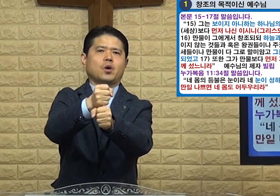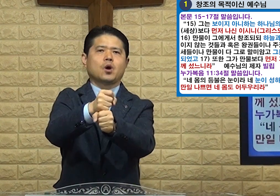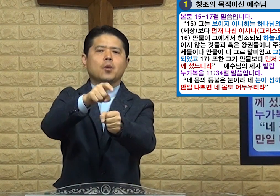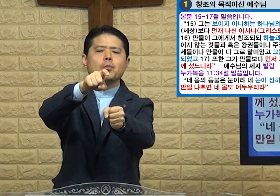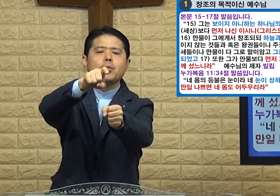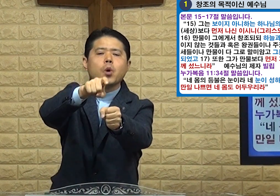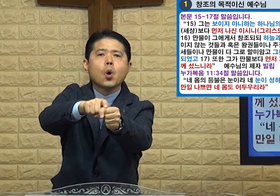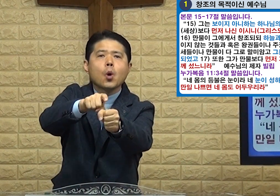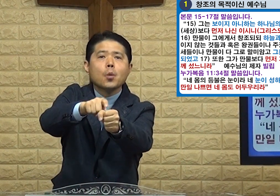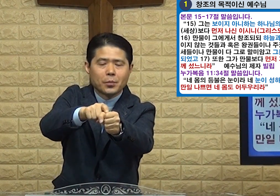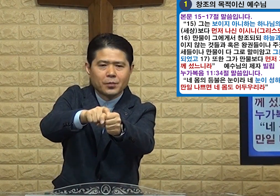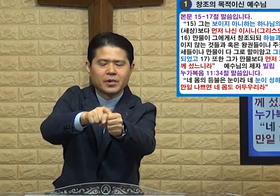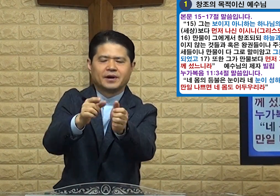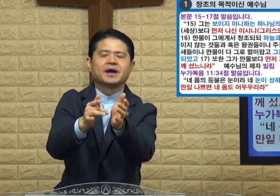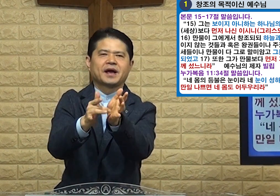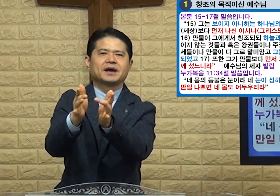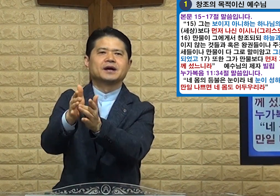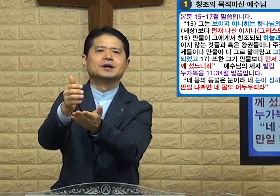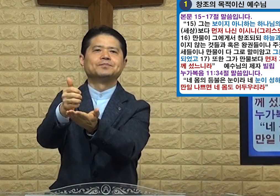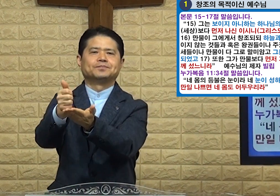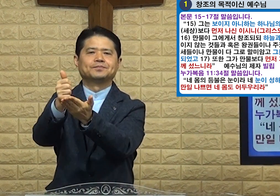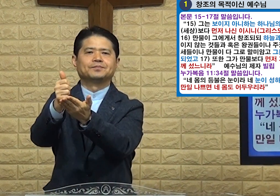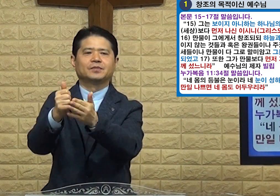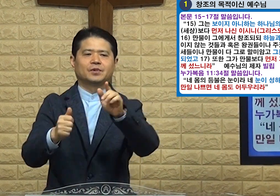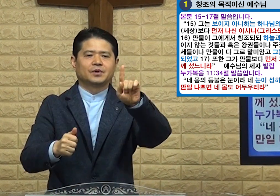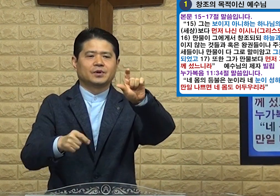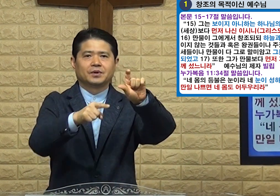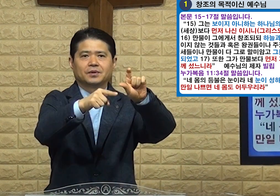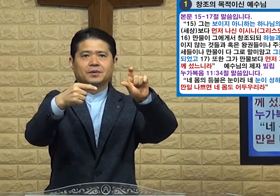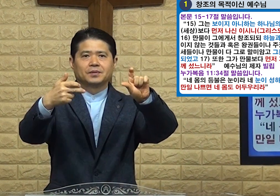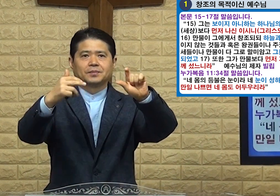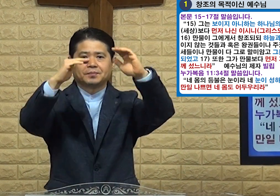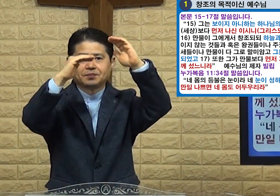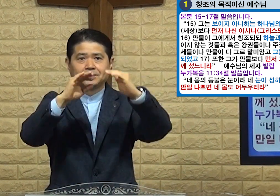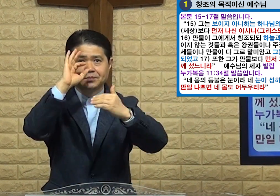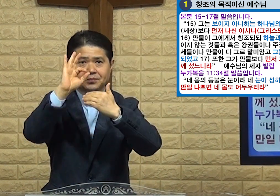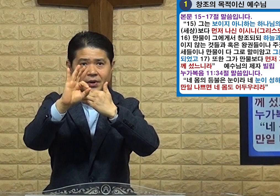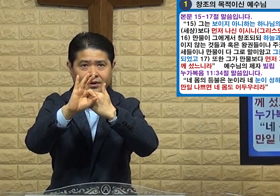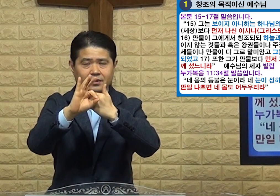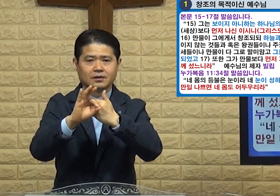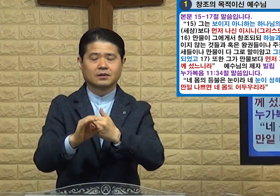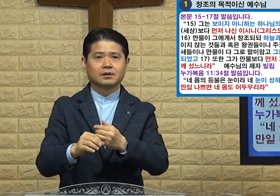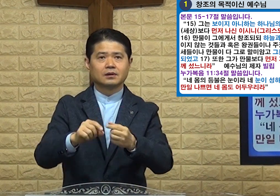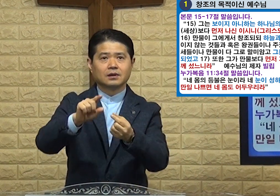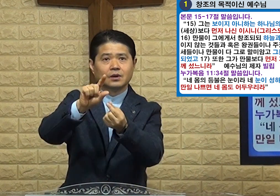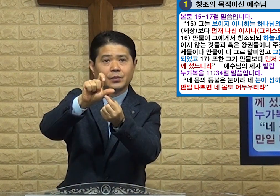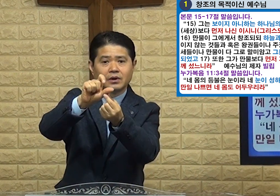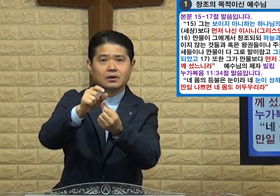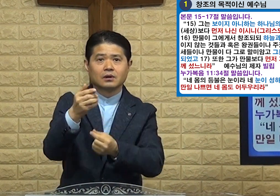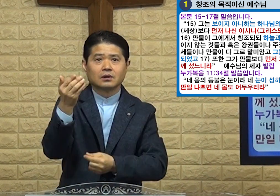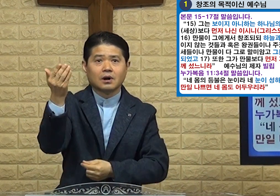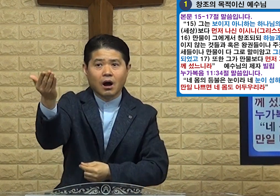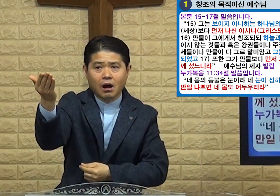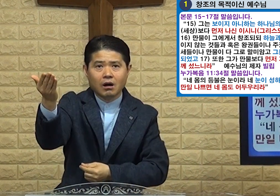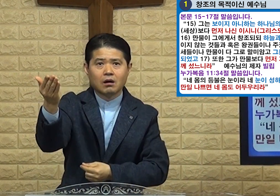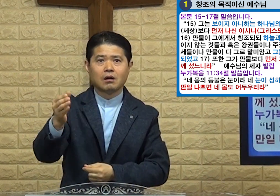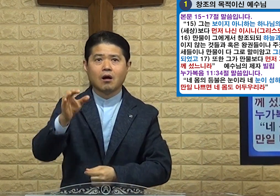가장 먼저 창조의 목적이신 예수님입니다. 15절에서 17절 말씀을 보시면 15절